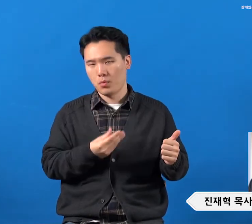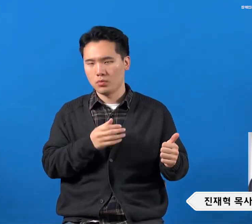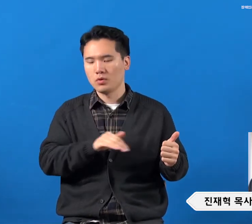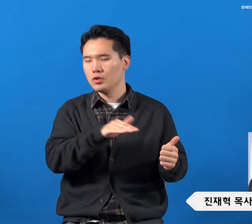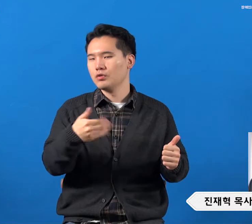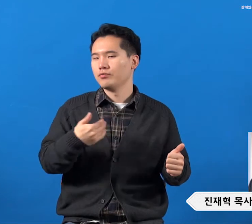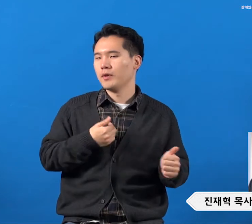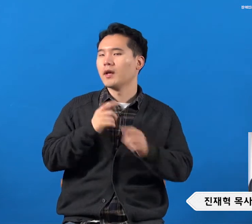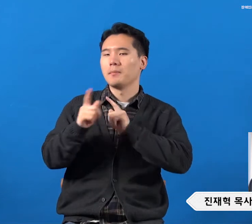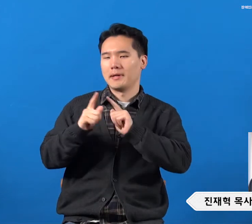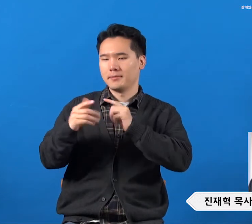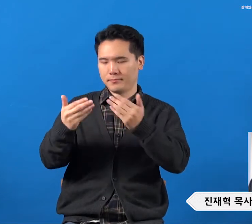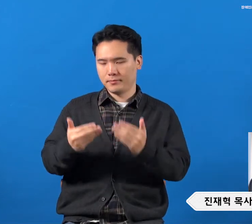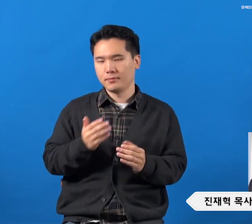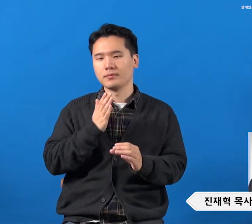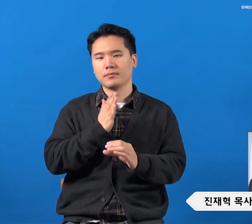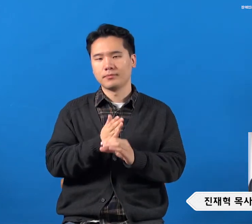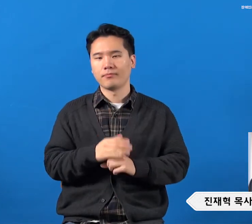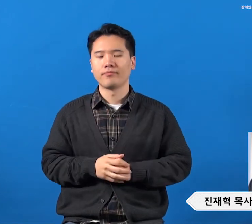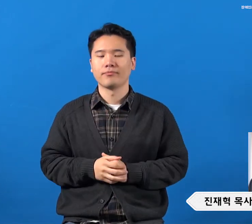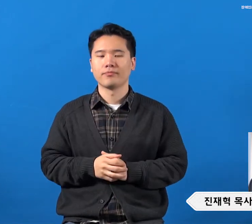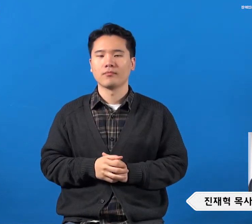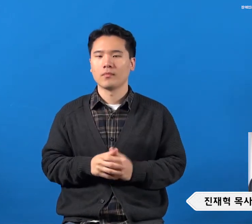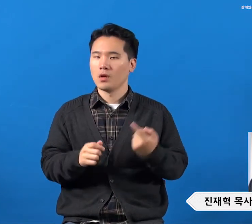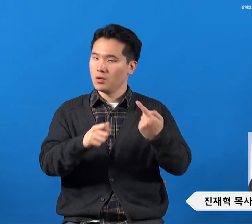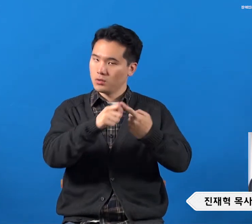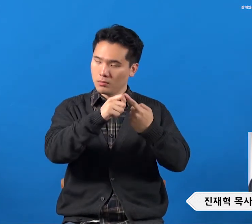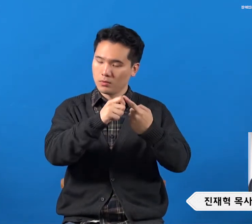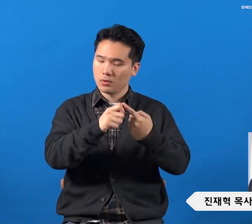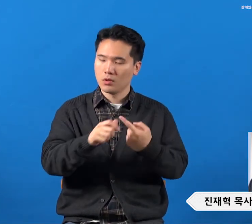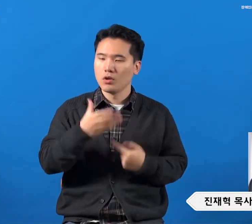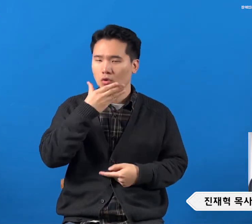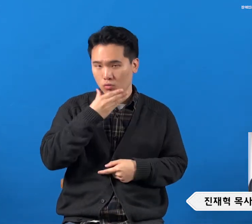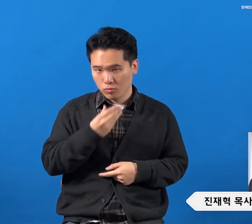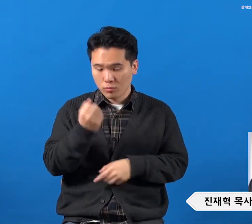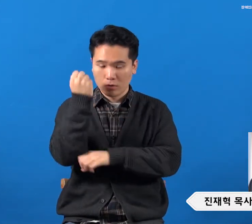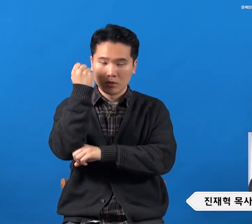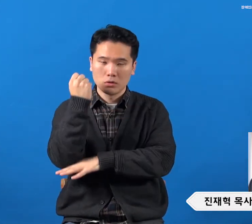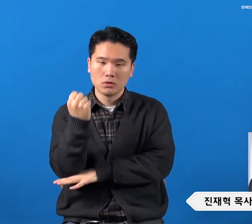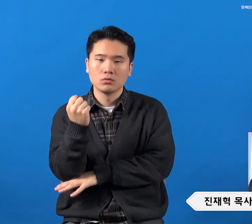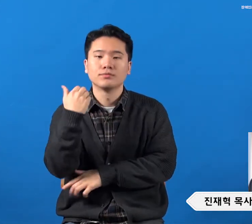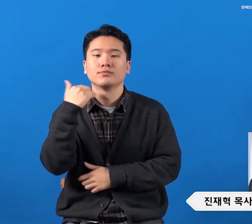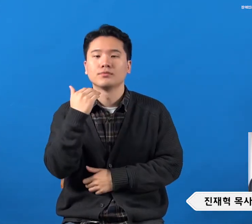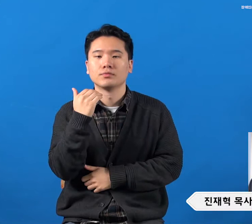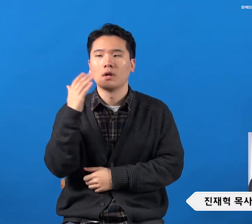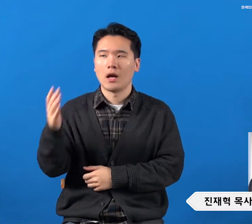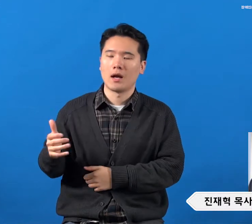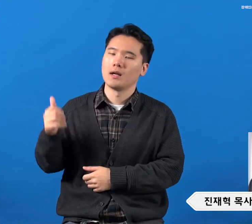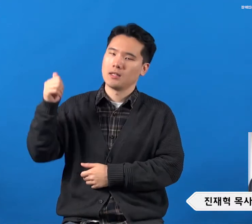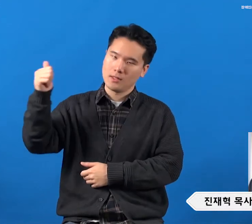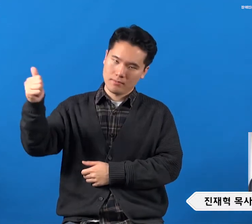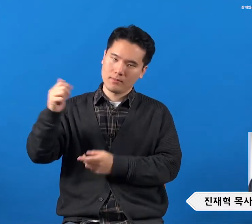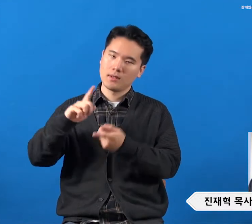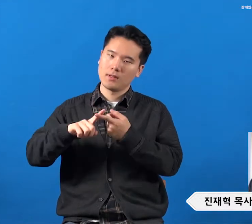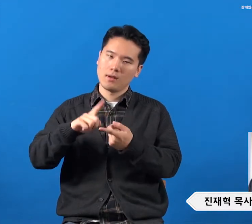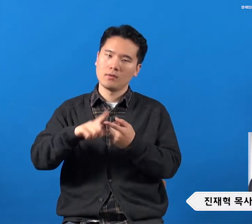우리에게 말씀하시는 것을 봅니다. 첫째로 축복의 근원이 되신 축복의